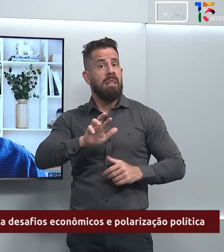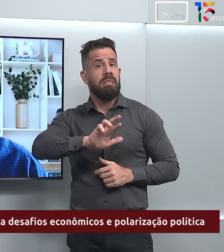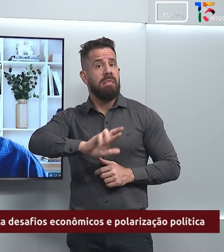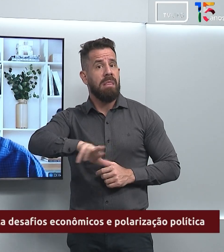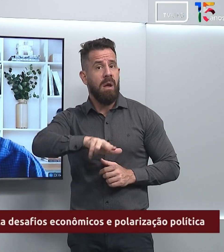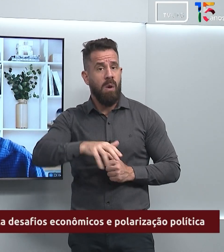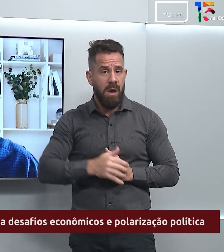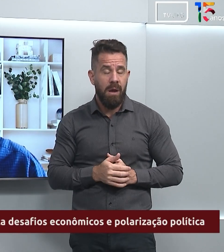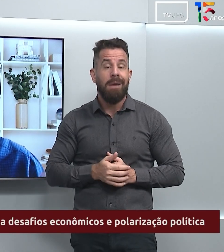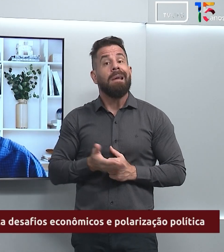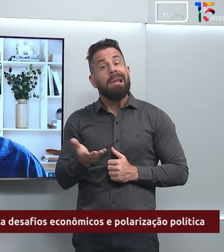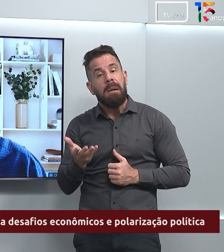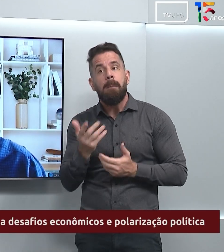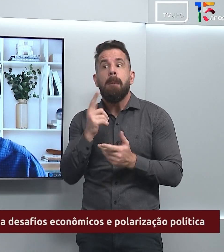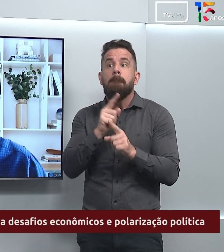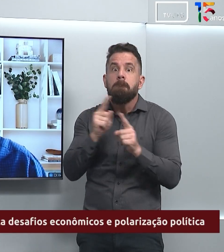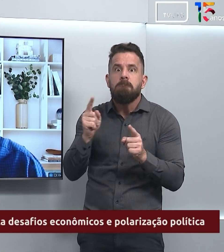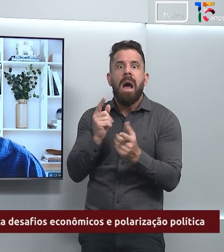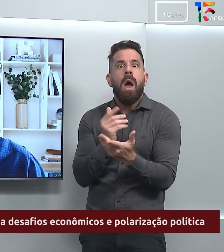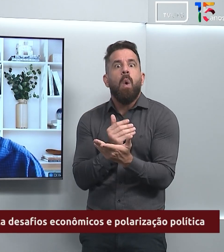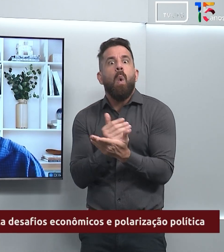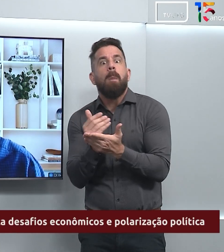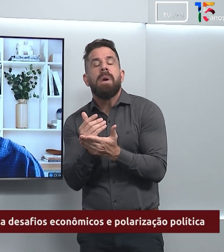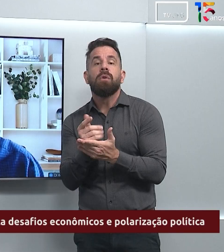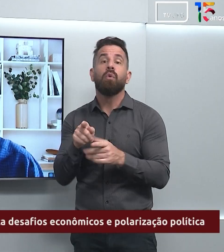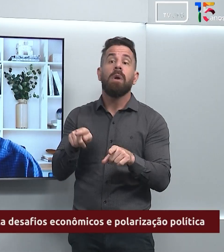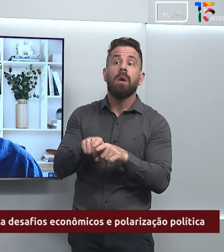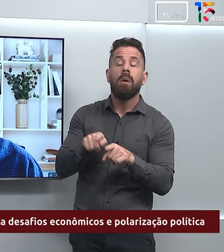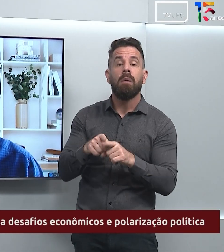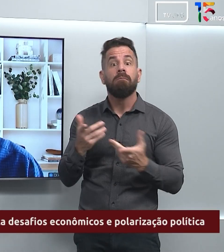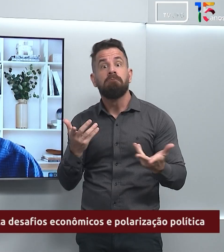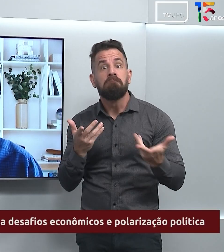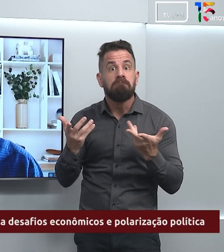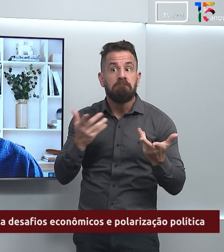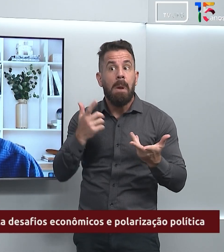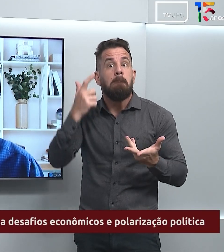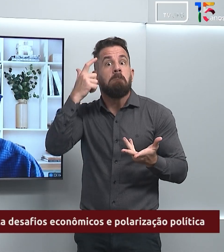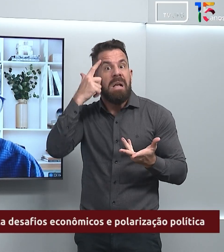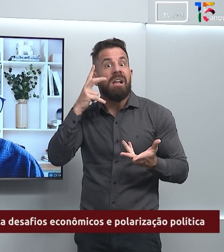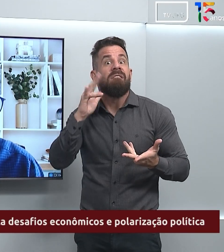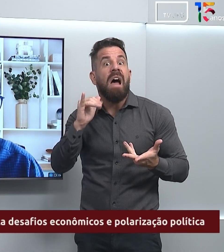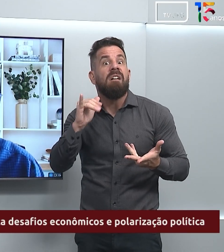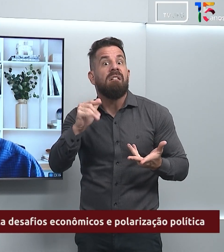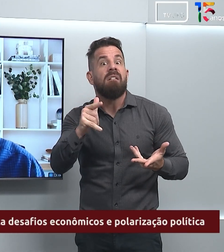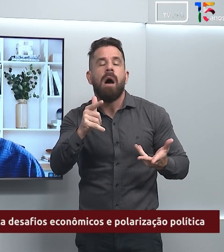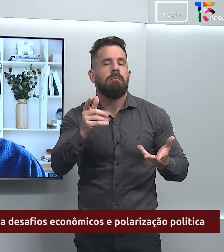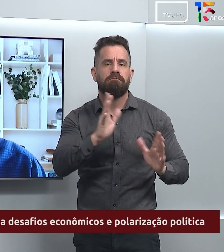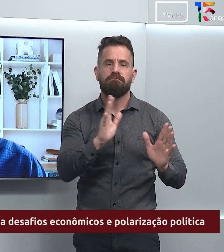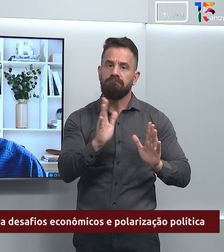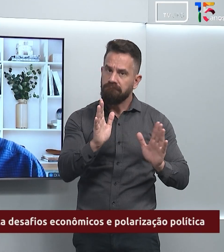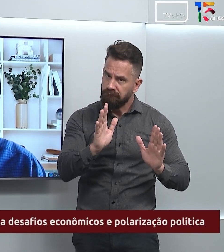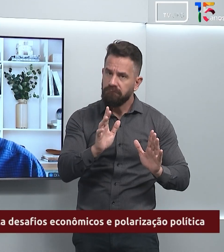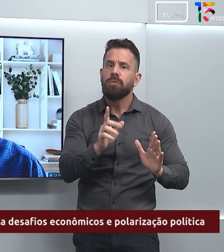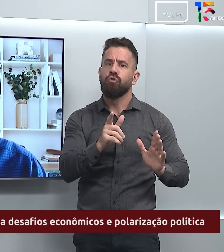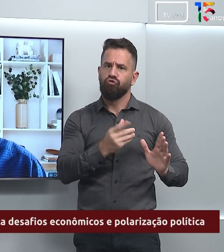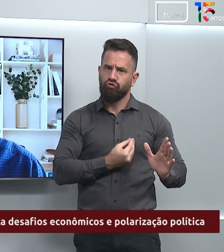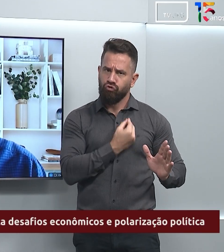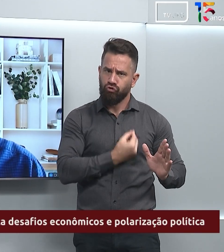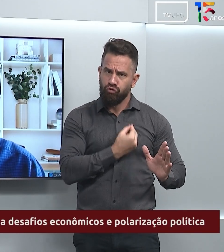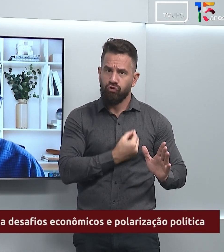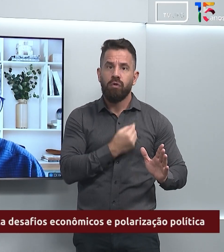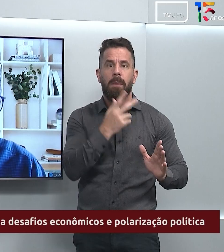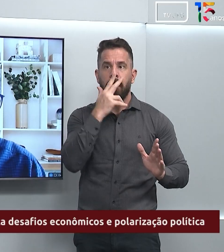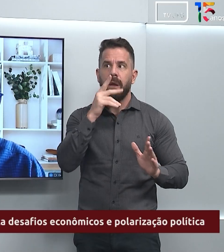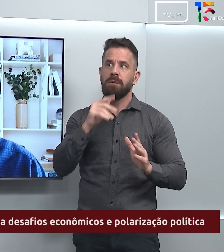a uma ação especulativa, né, que aumentou muito mais o valor do dólar